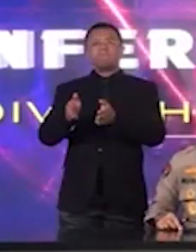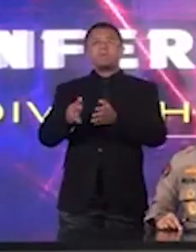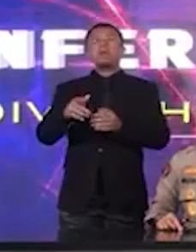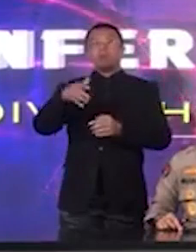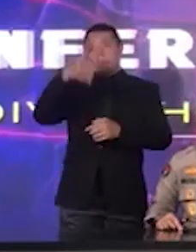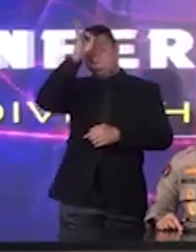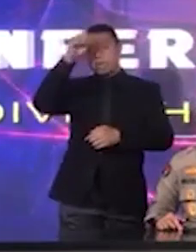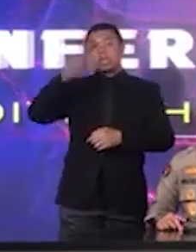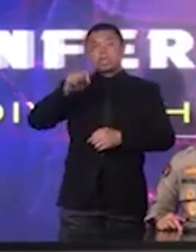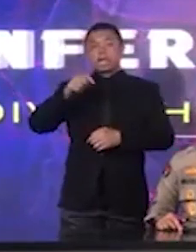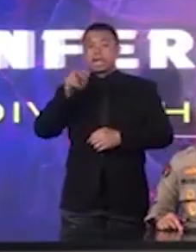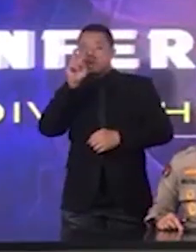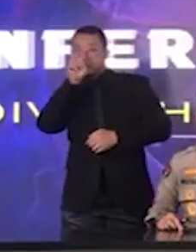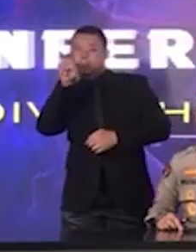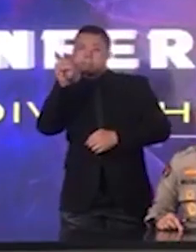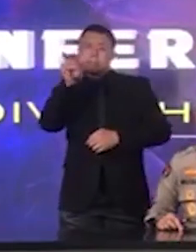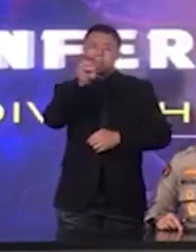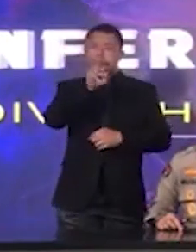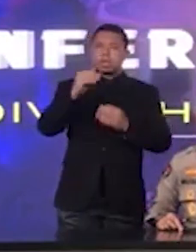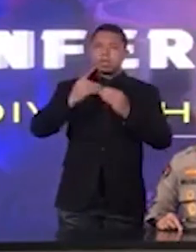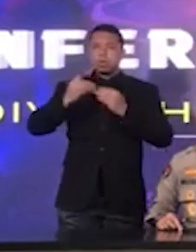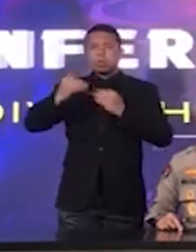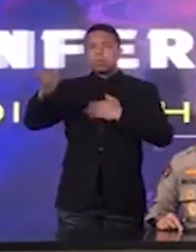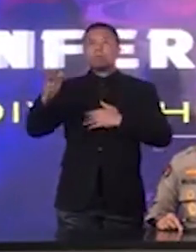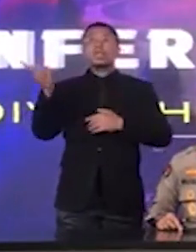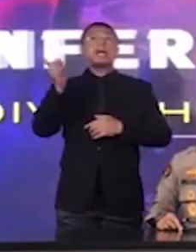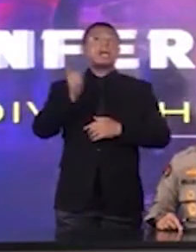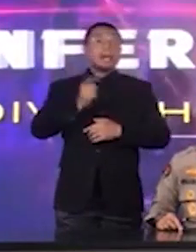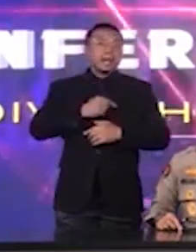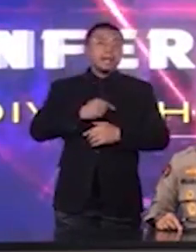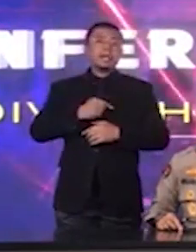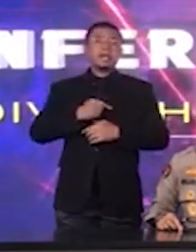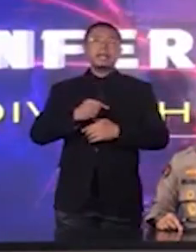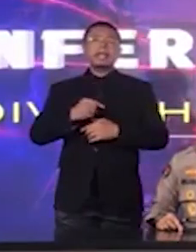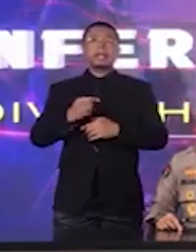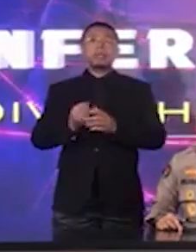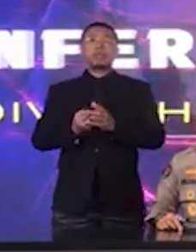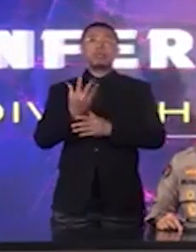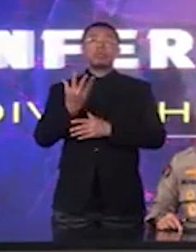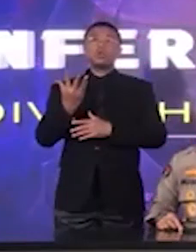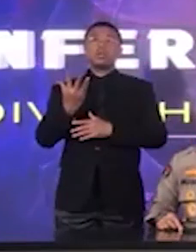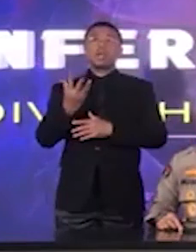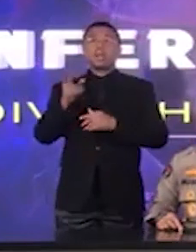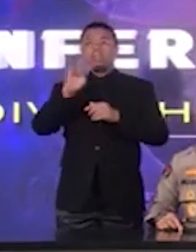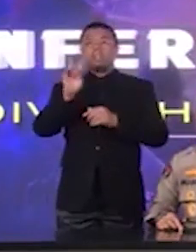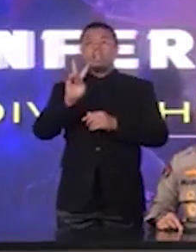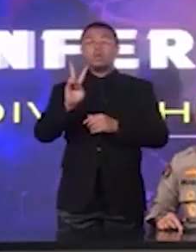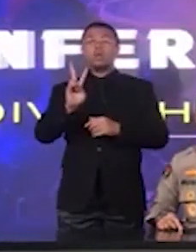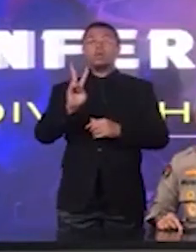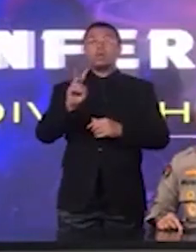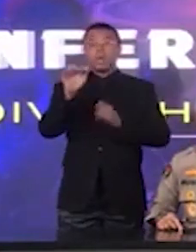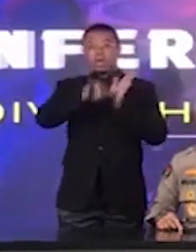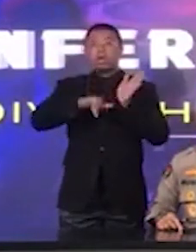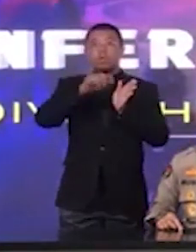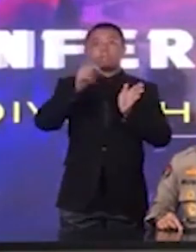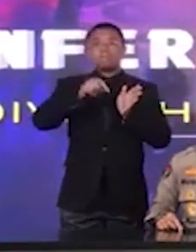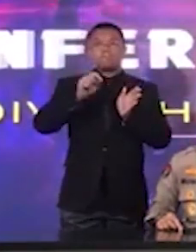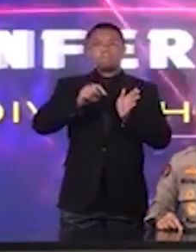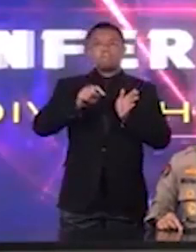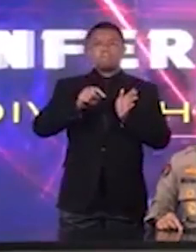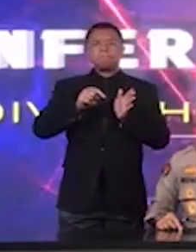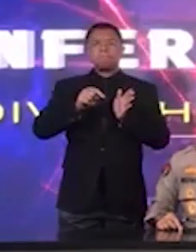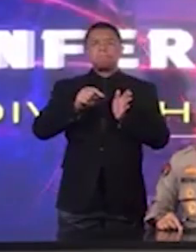Polri terus memantau, dan tentunya dari munculnya video pada YouTube tersebut,